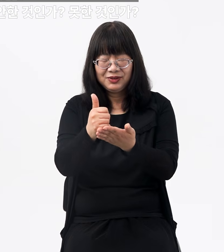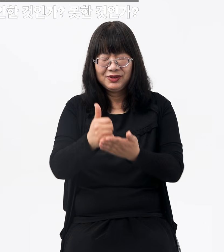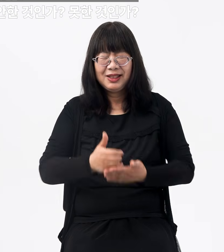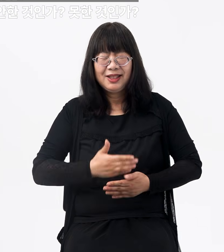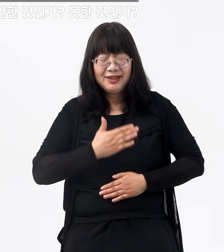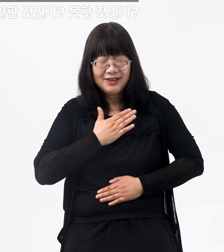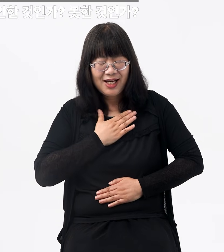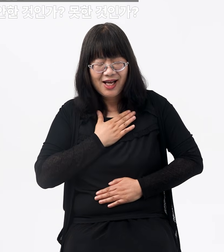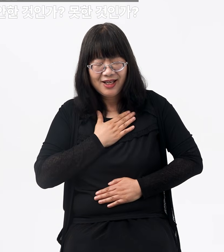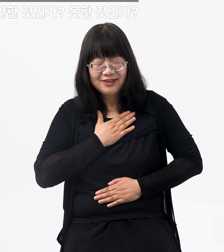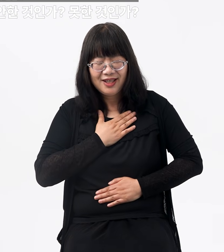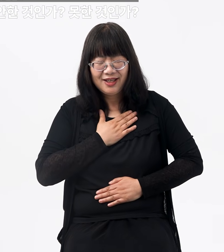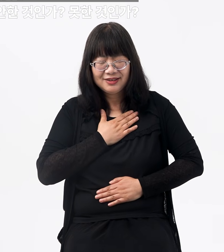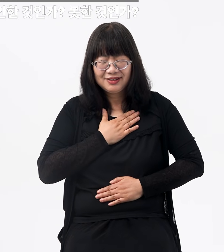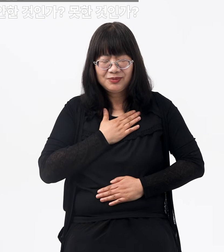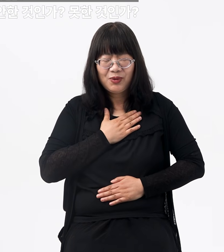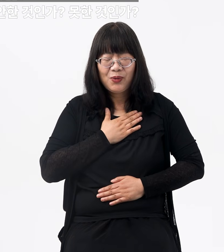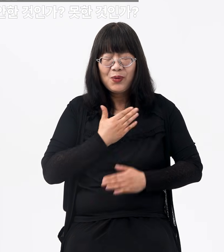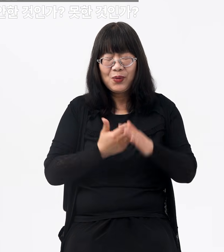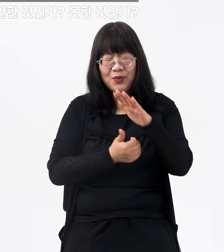주님은 나의